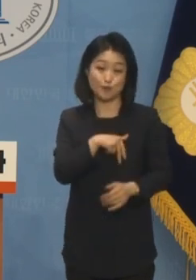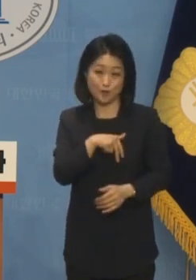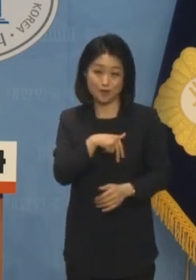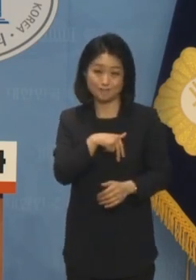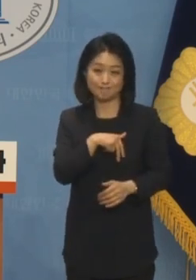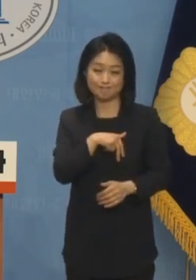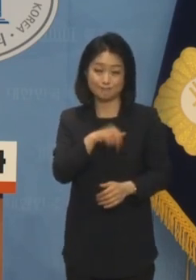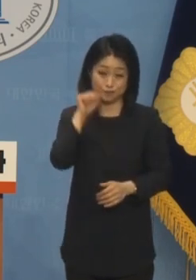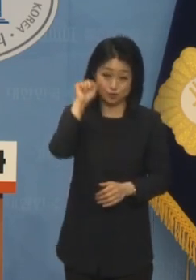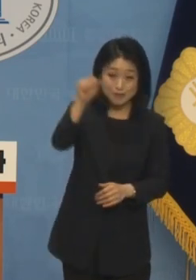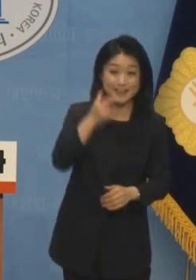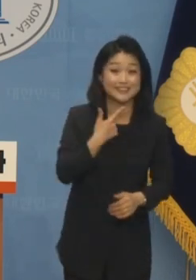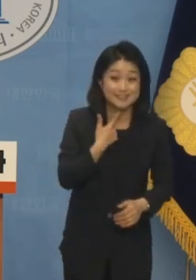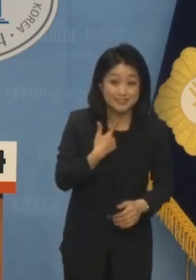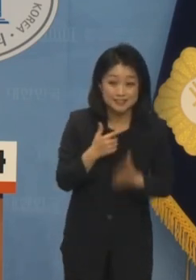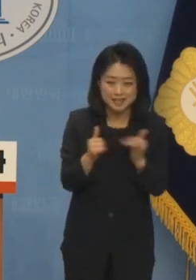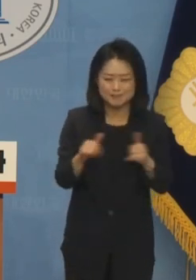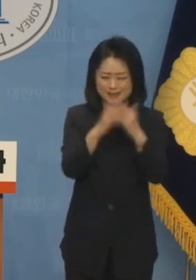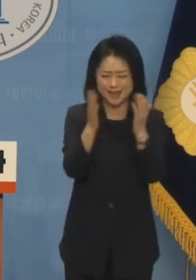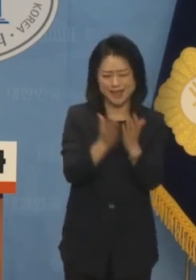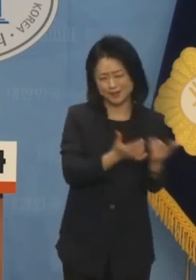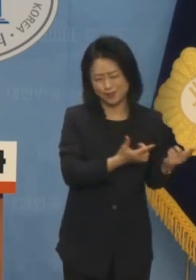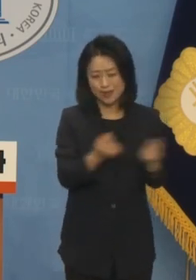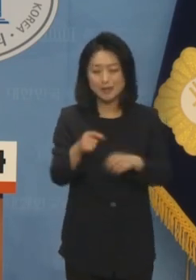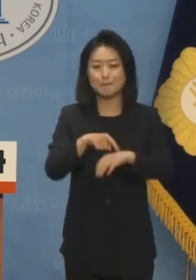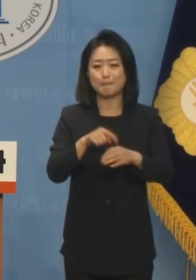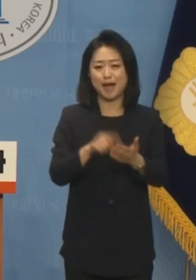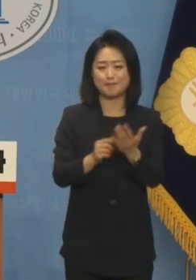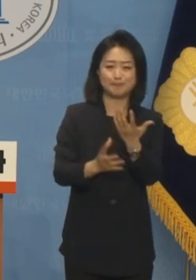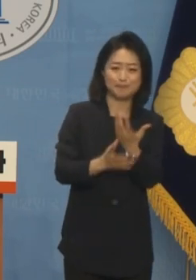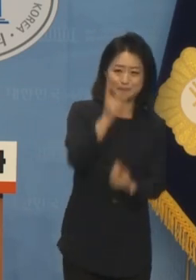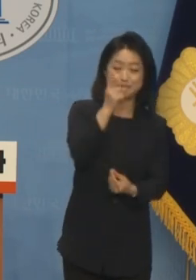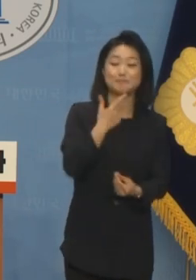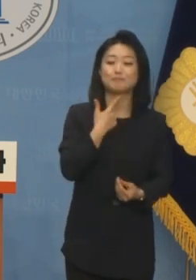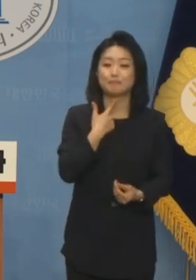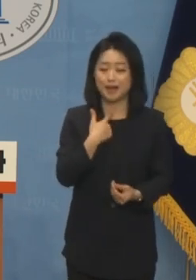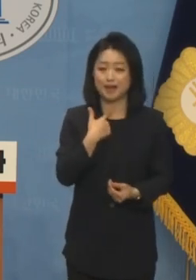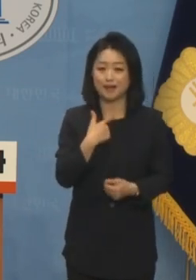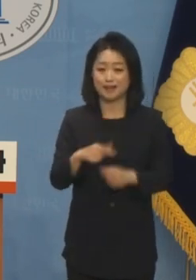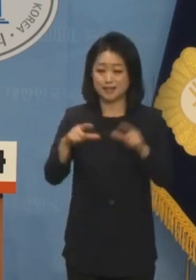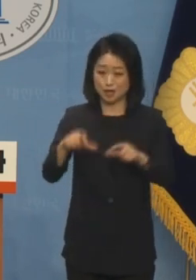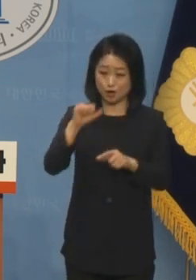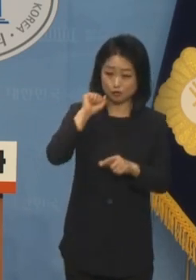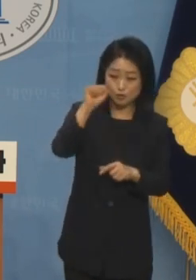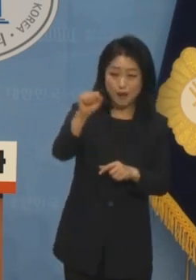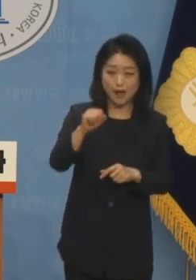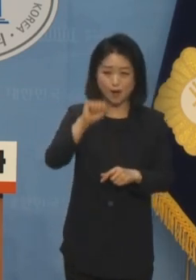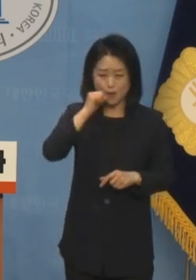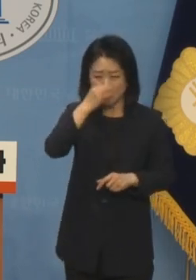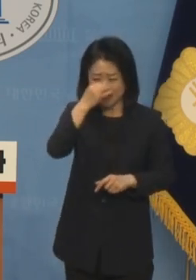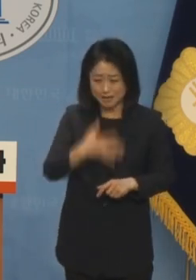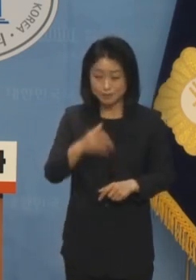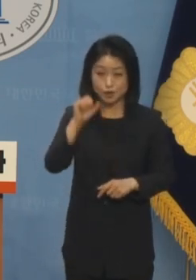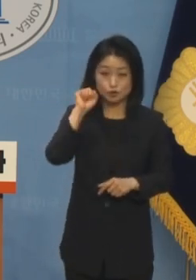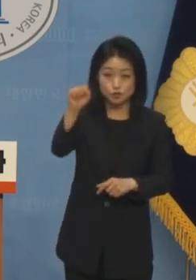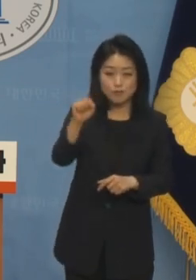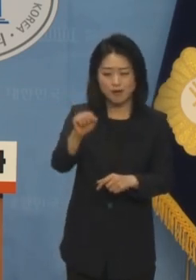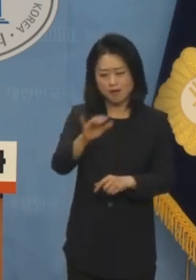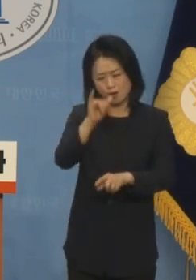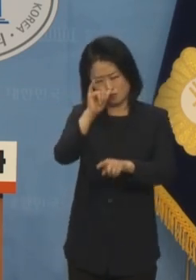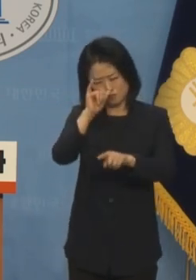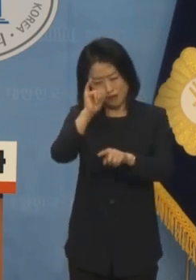모두 똑같은 각오였을 것입니다. 저는 그분들이야말로 개혁신당의 숨은 영웅,